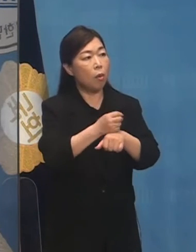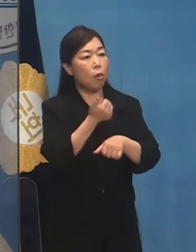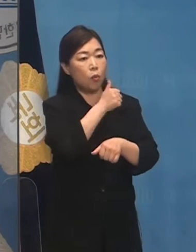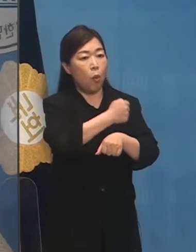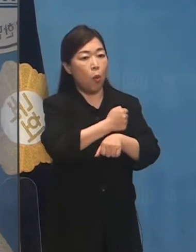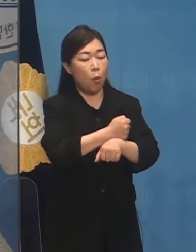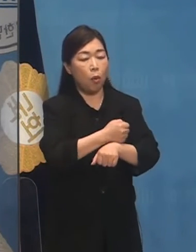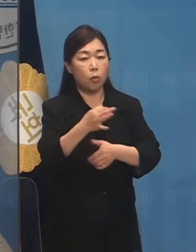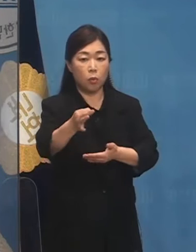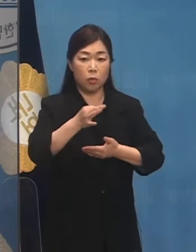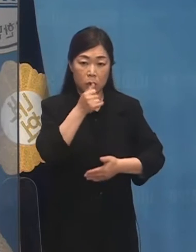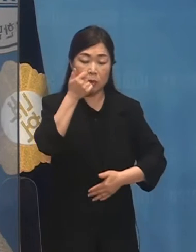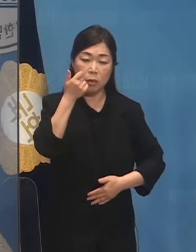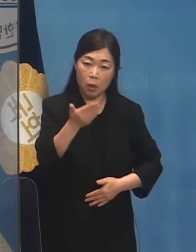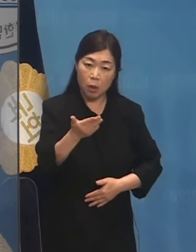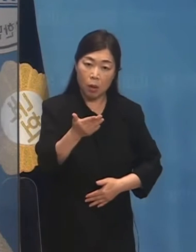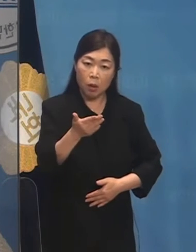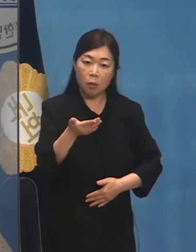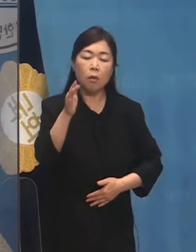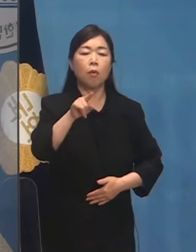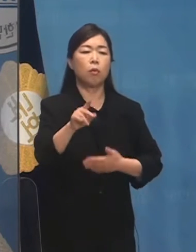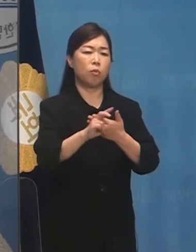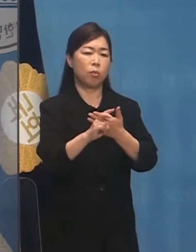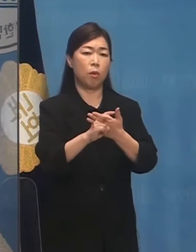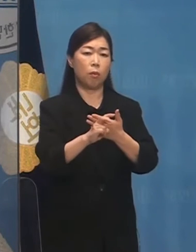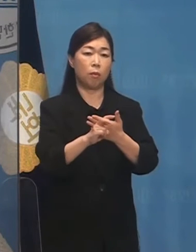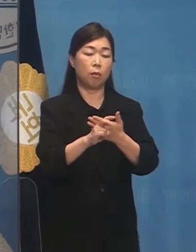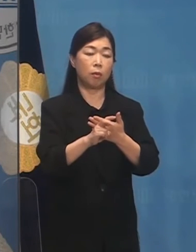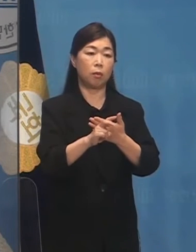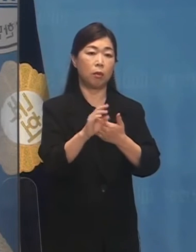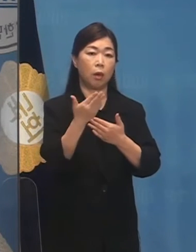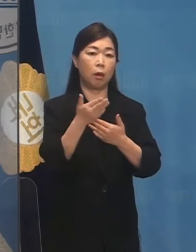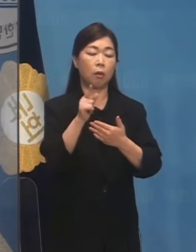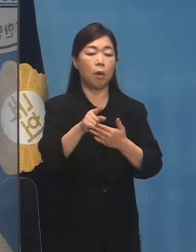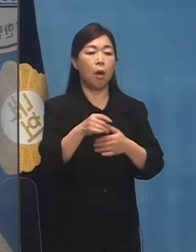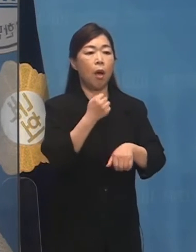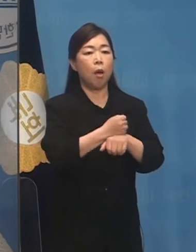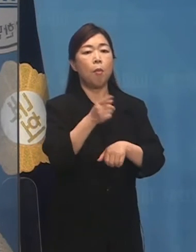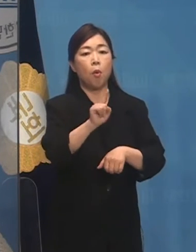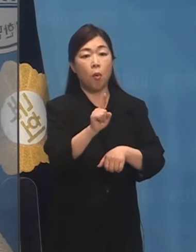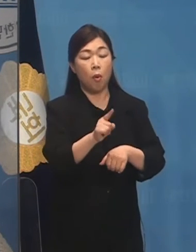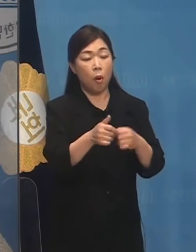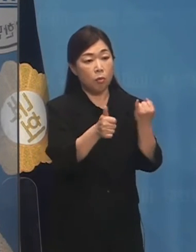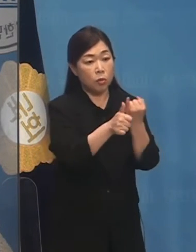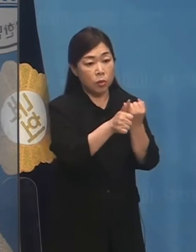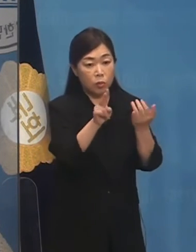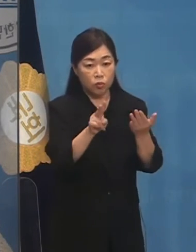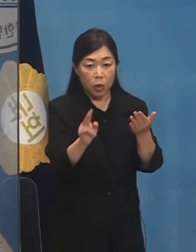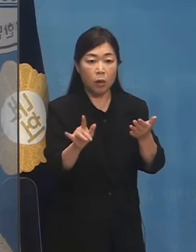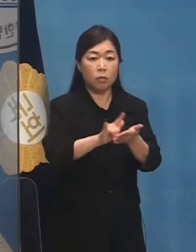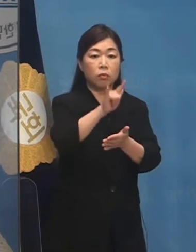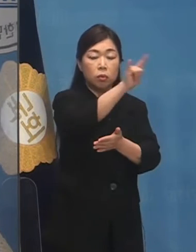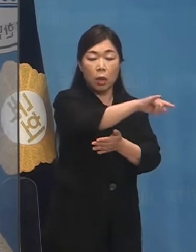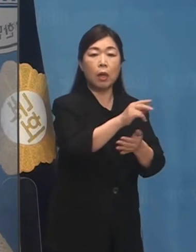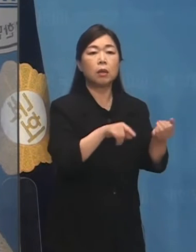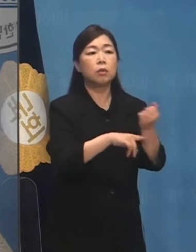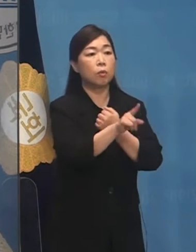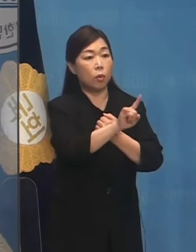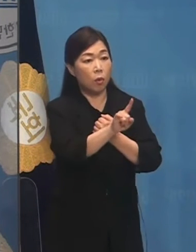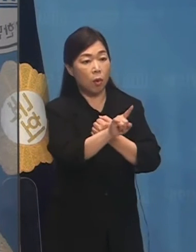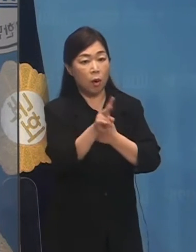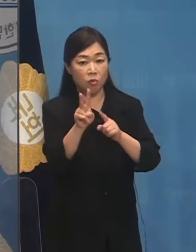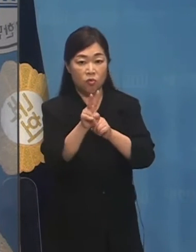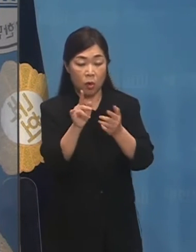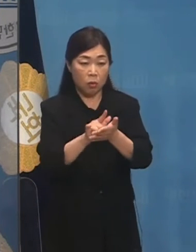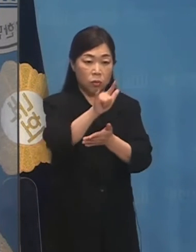했다는 것인지 그럼 이것도 불법입니다. 도대체 뭘 했는지 또 우리 배우자랑 함께 갔는지 이런 내용을 밝혀줘야